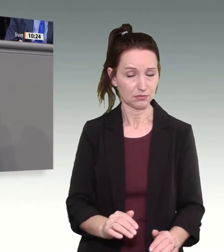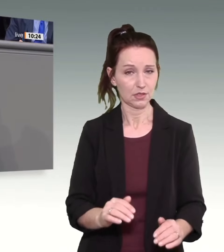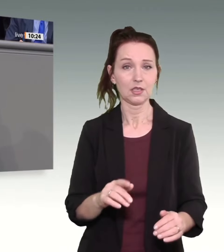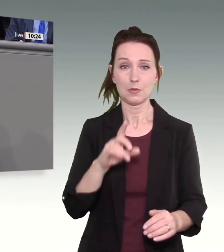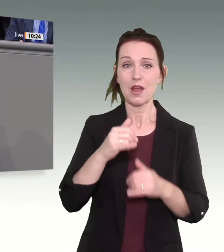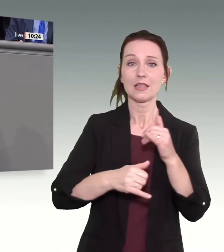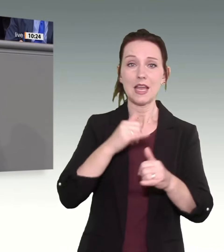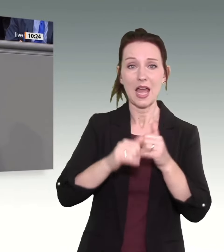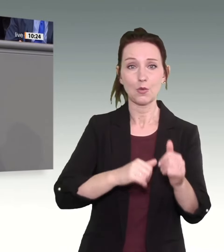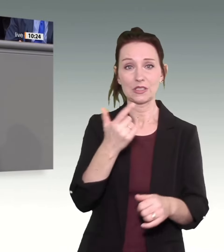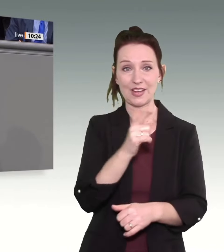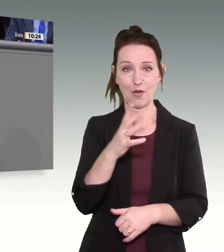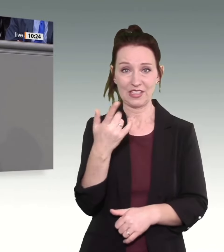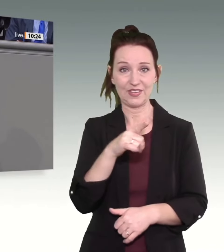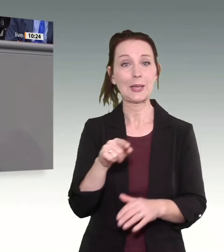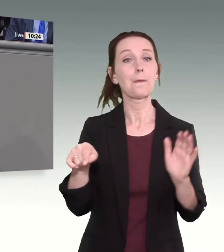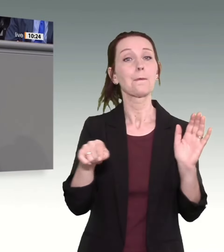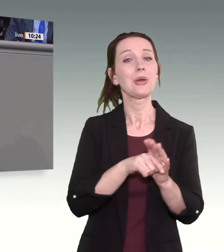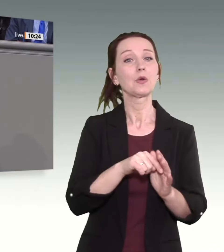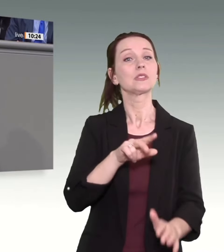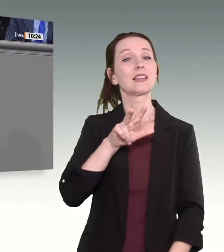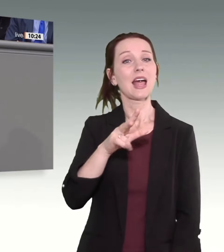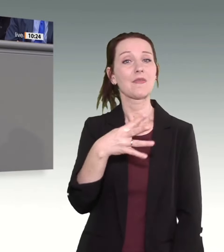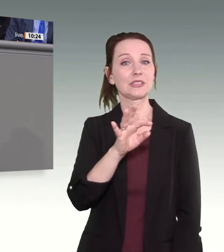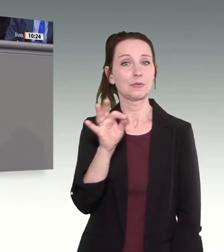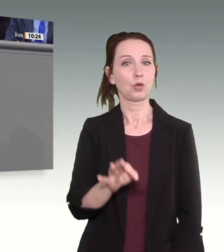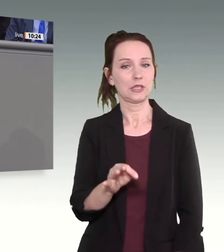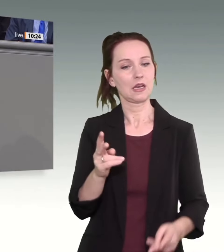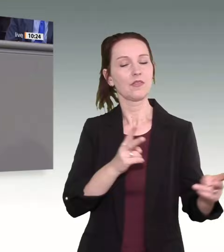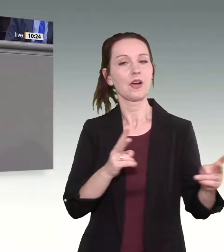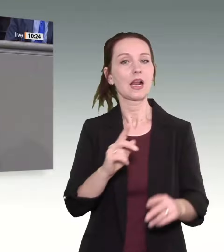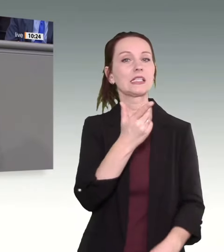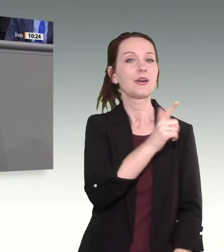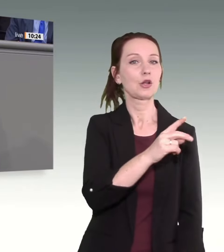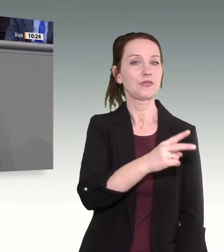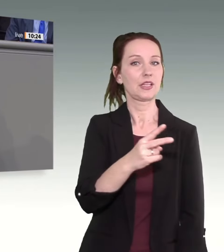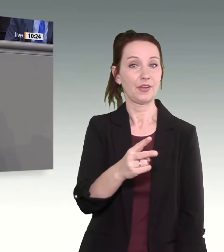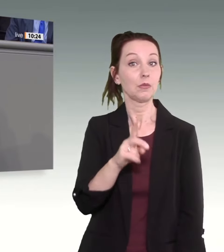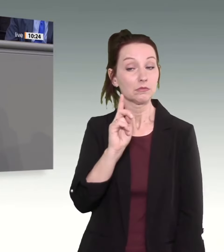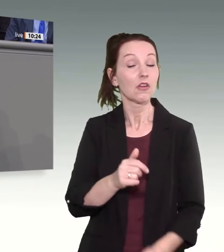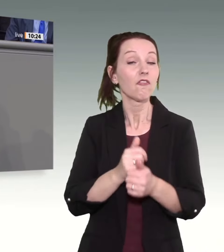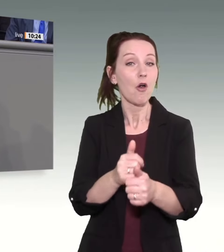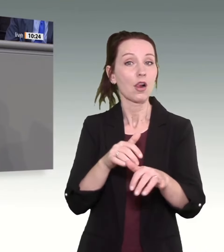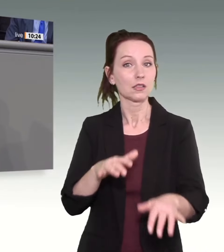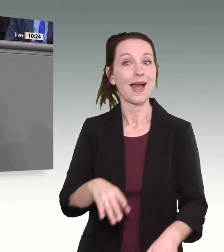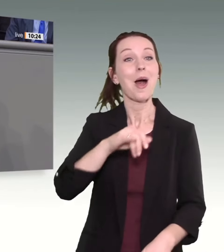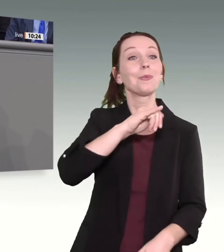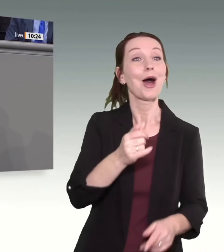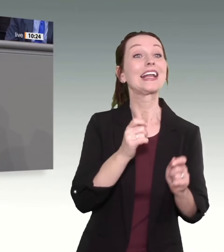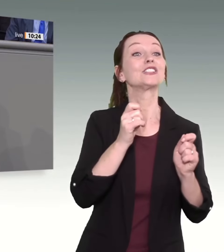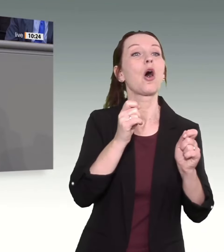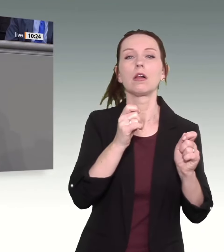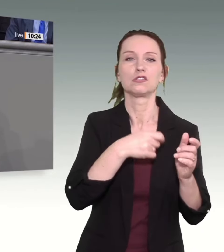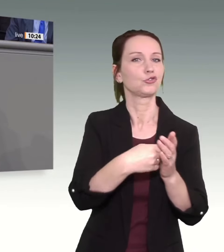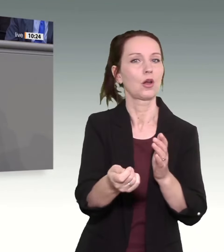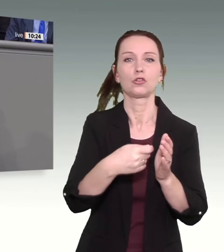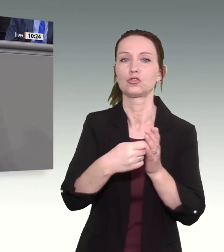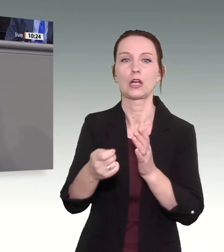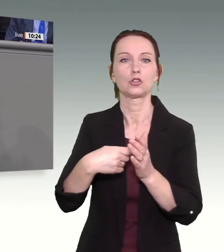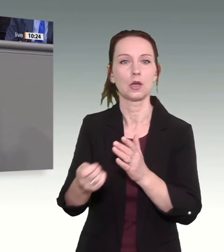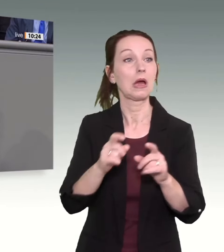werden installiert. Insolvenzen gibt es bei den Unternehmen. Es gibt Entlassungen. Und ich will Ihnen das sagen. Wenn die Arbeitskräfte erst mal weg sind, dann hat das langfristig